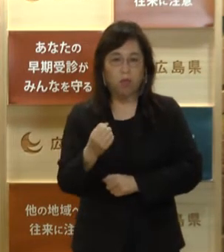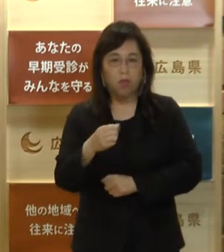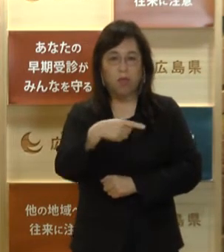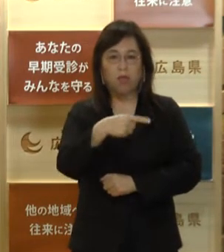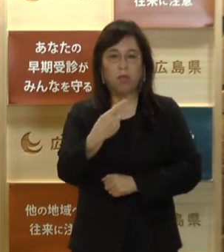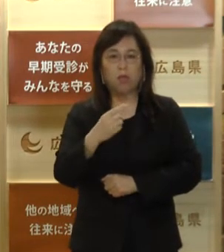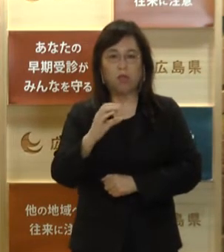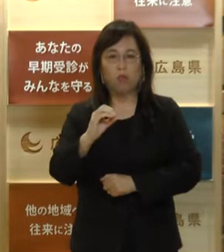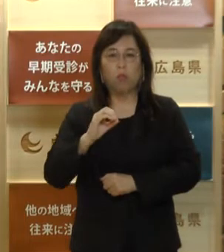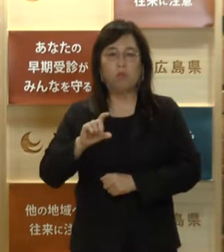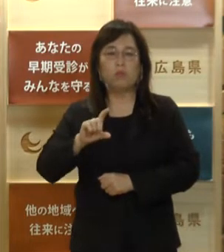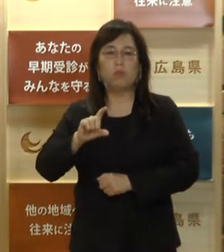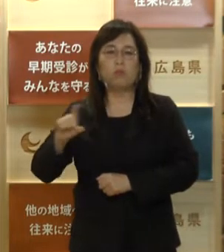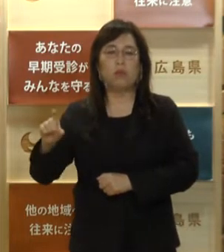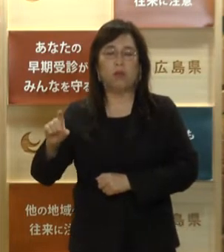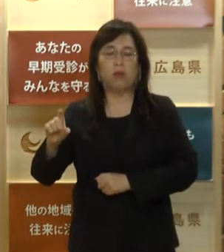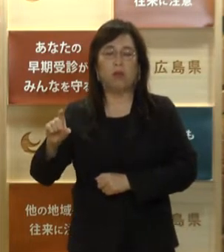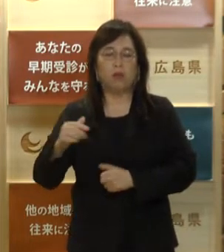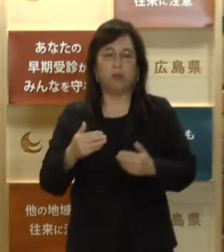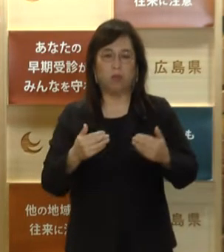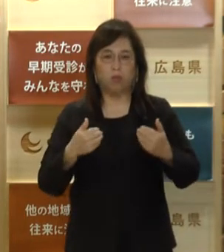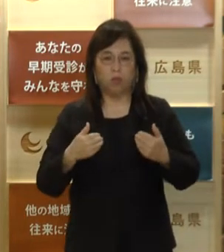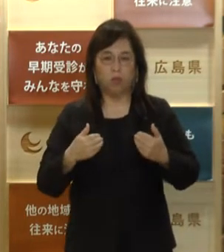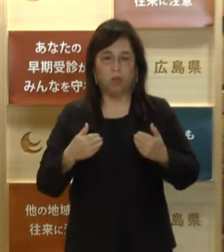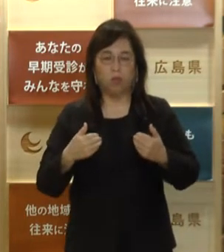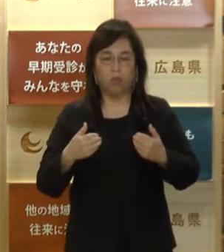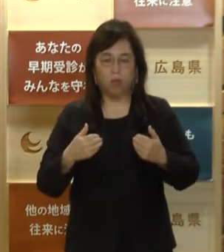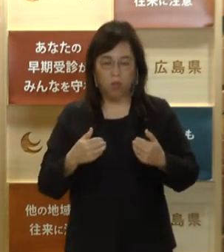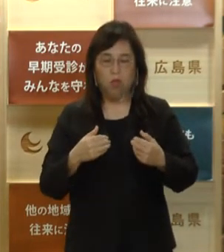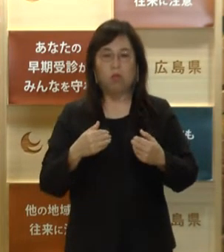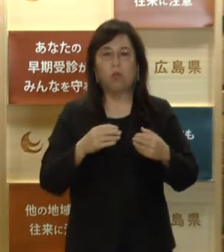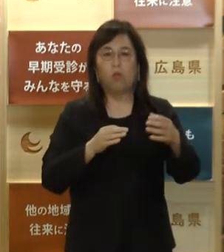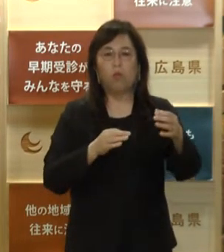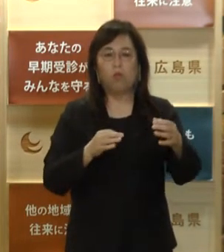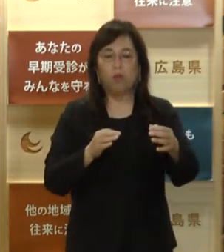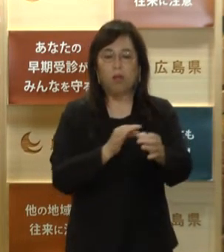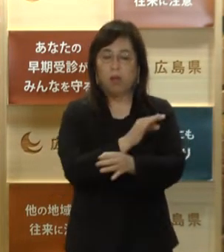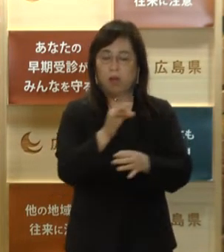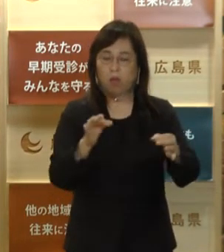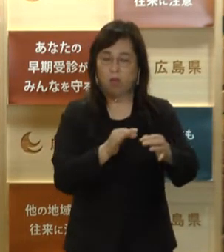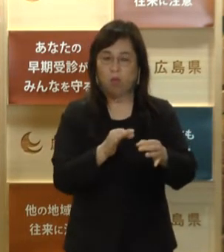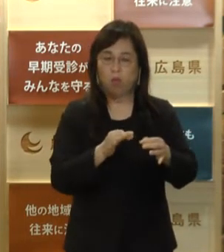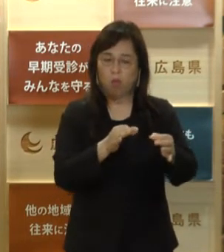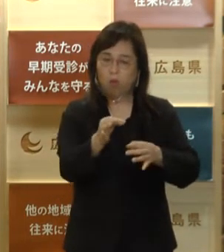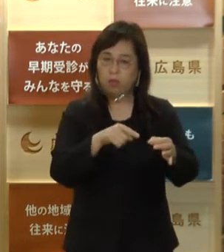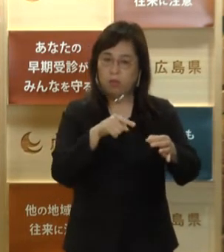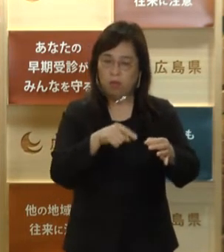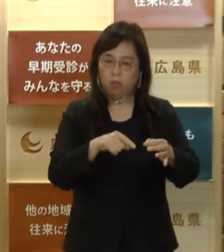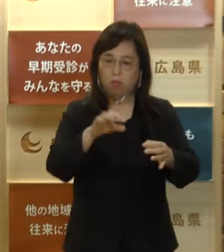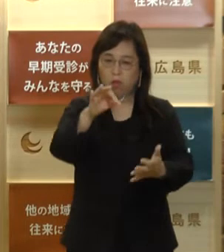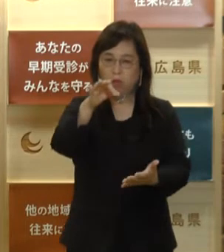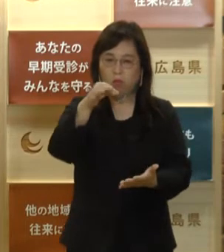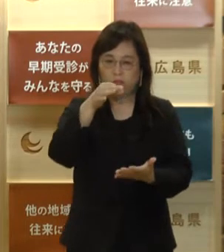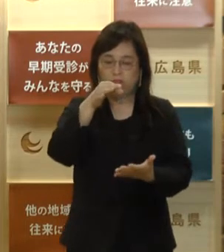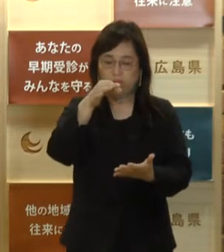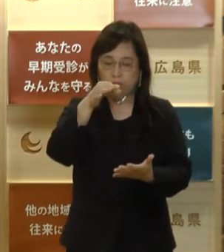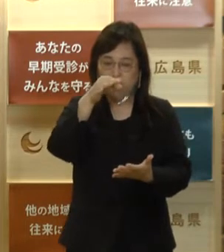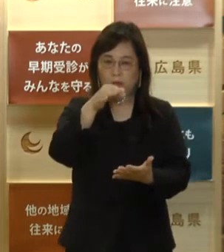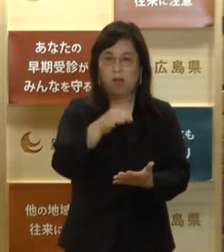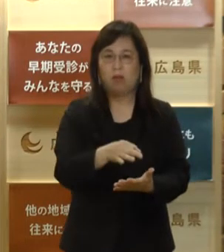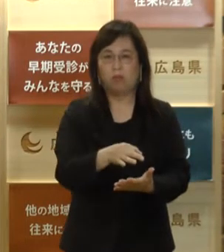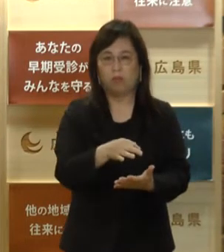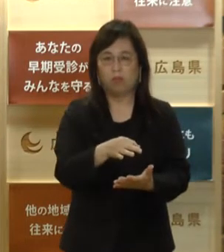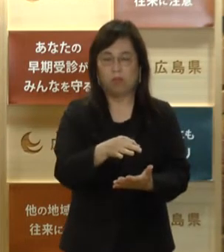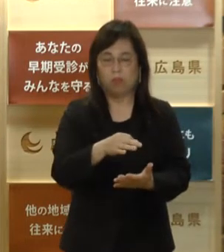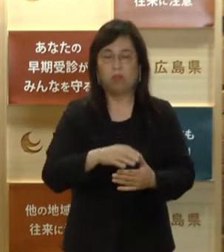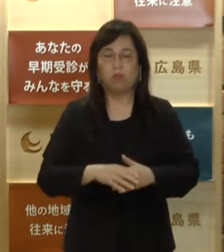し、それ以上にですね、お店の売り上げなどこれが減少して経済的に非常に大きなコストにな